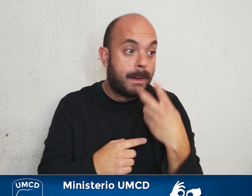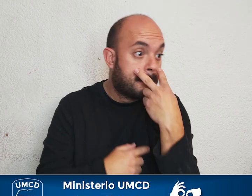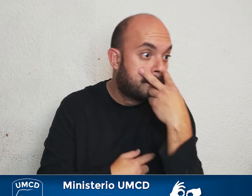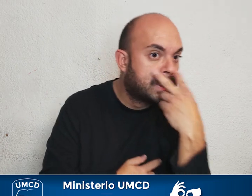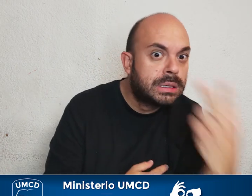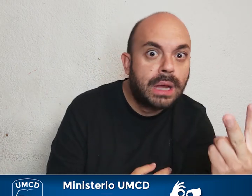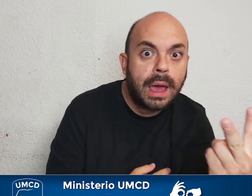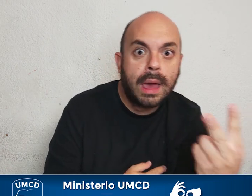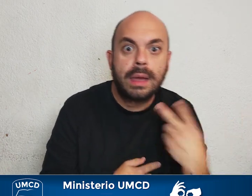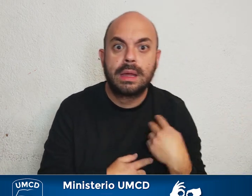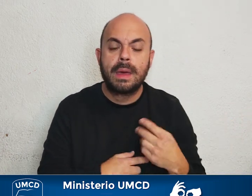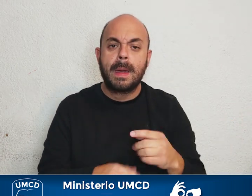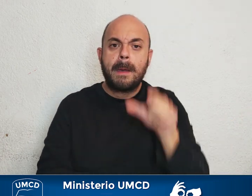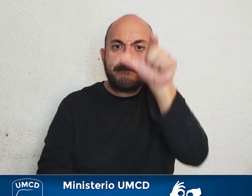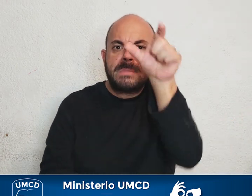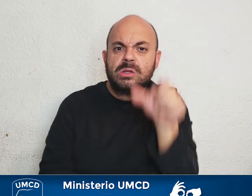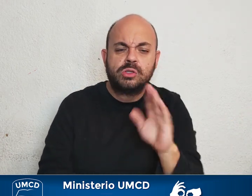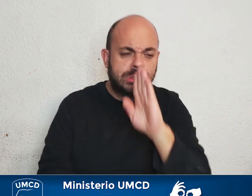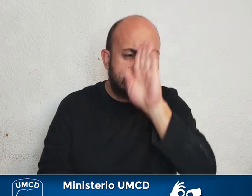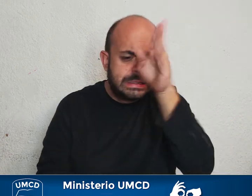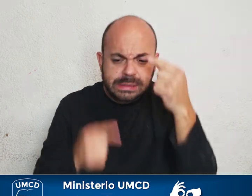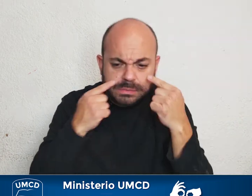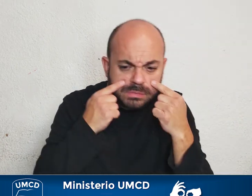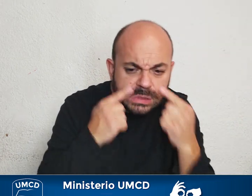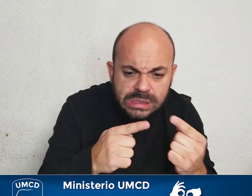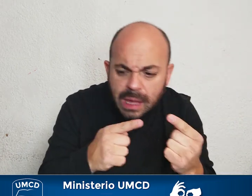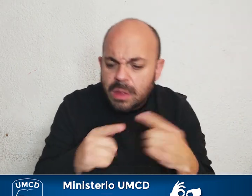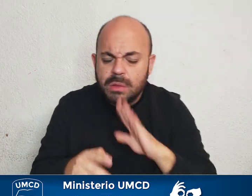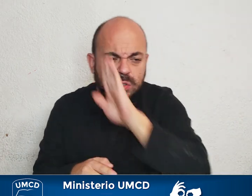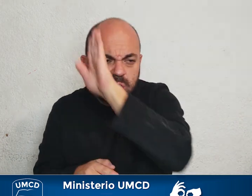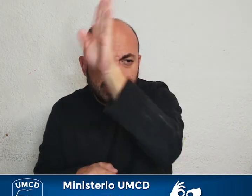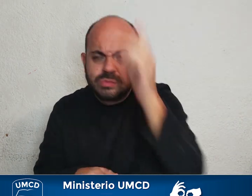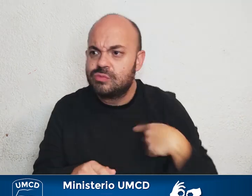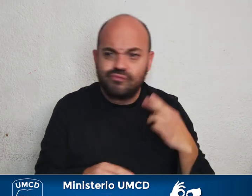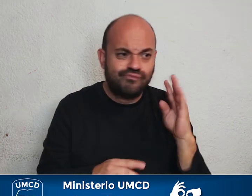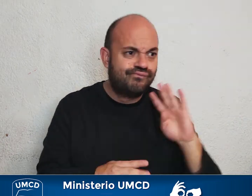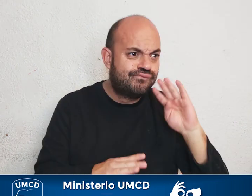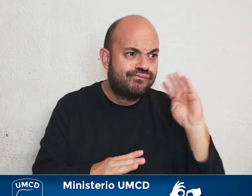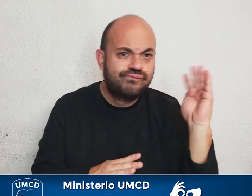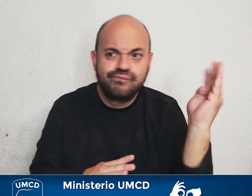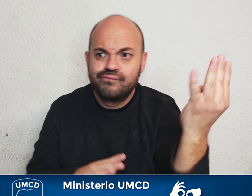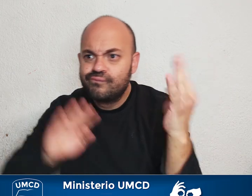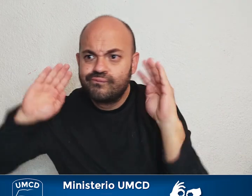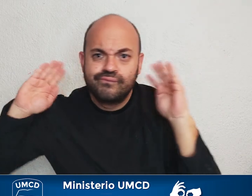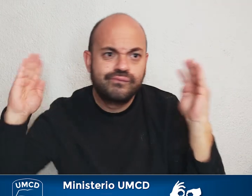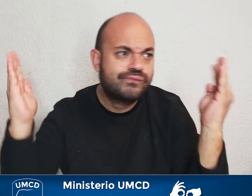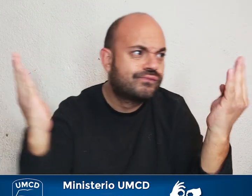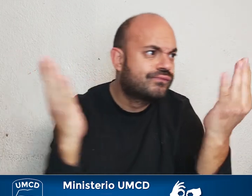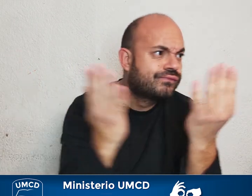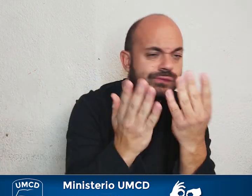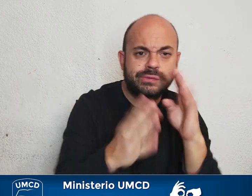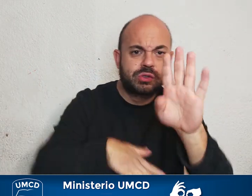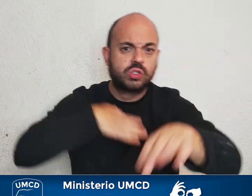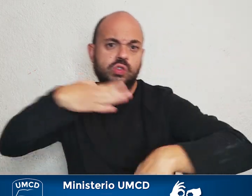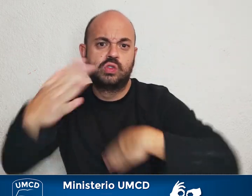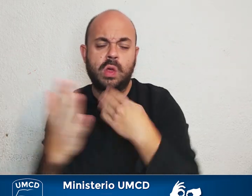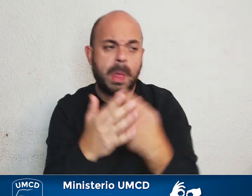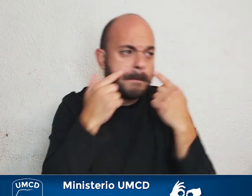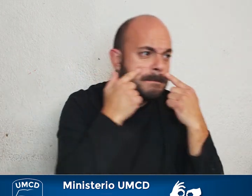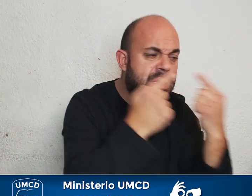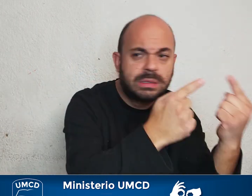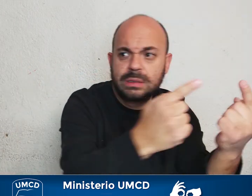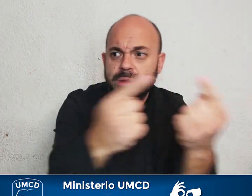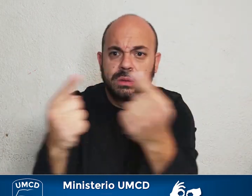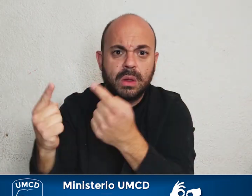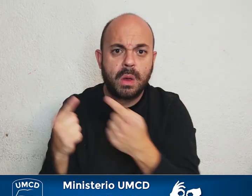caso representa de que la persona tiene que estar observando a los hechos que están alrededor y contemplar las posibilidades.